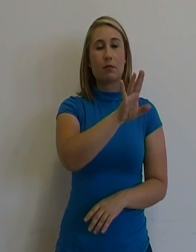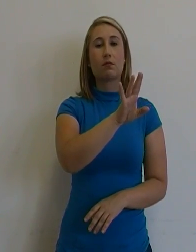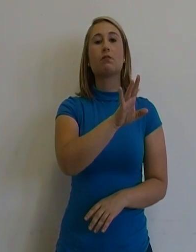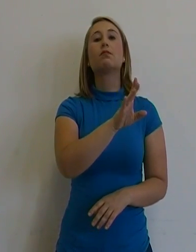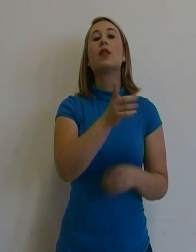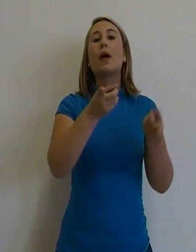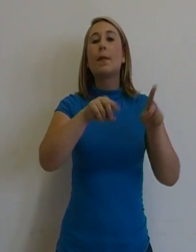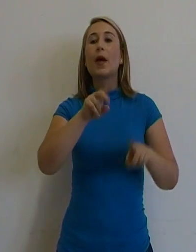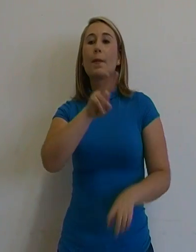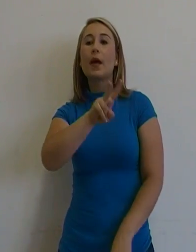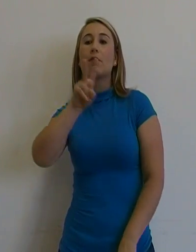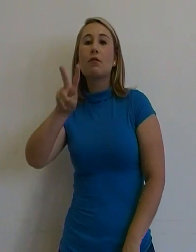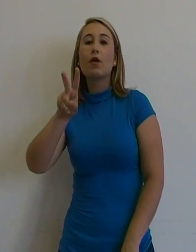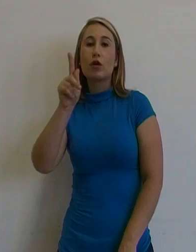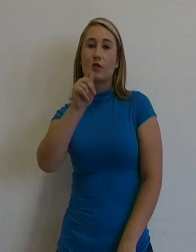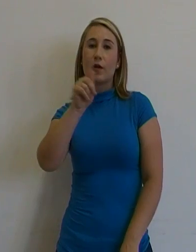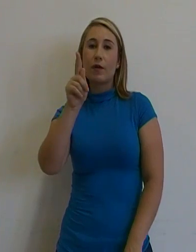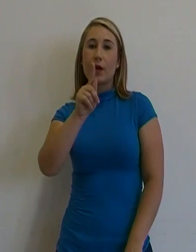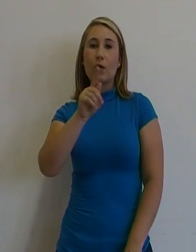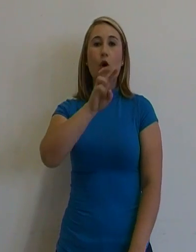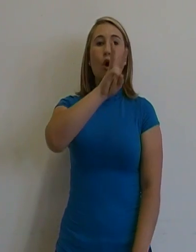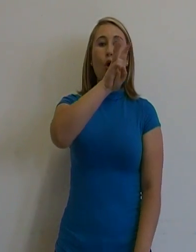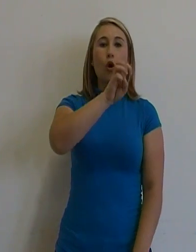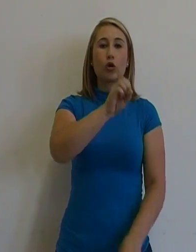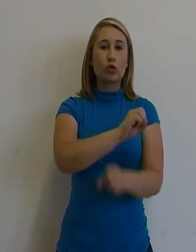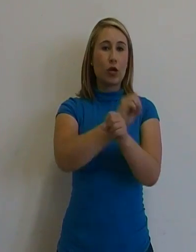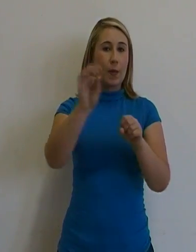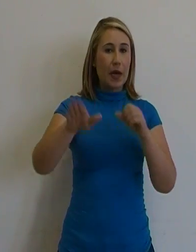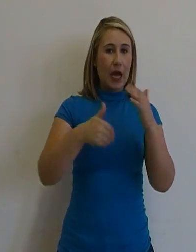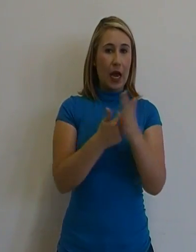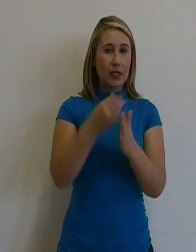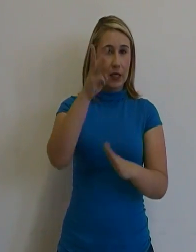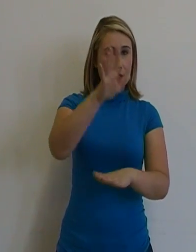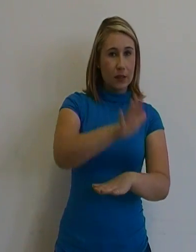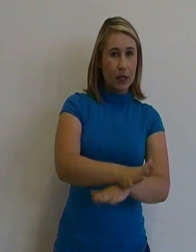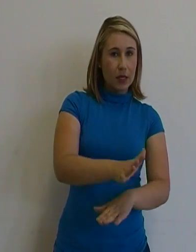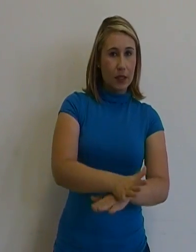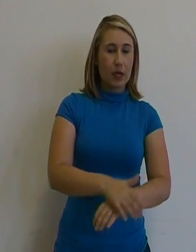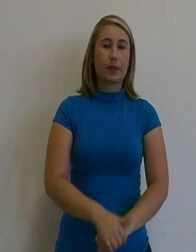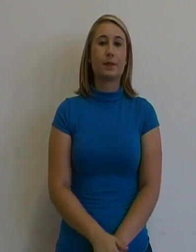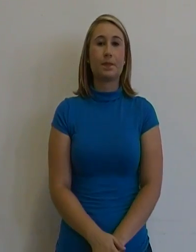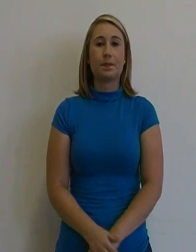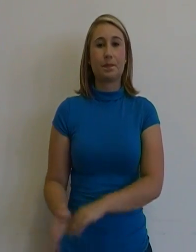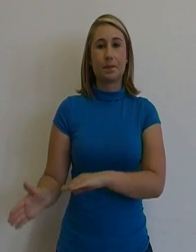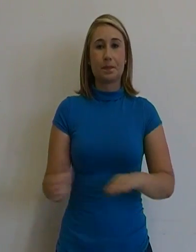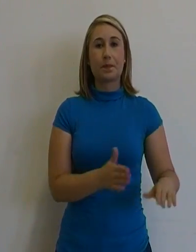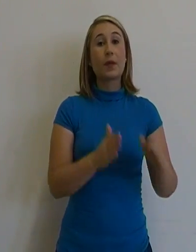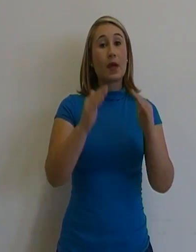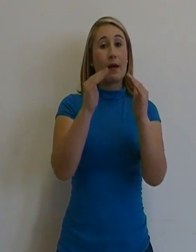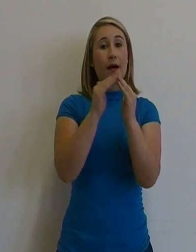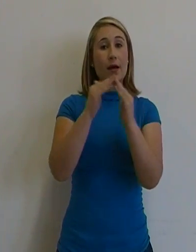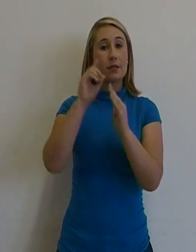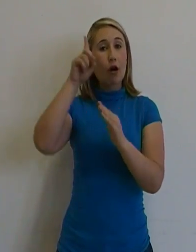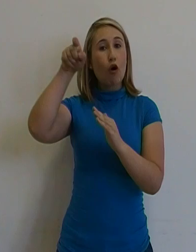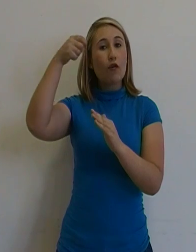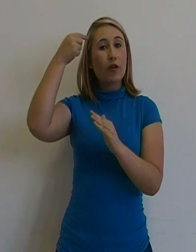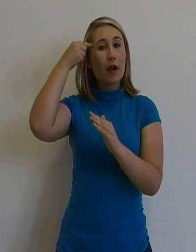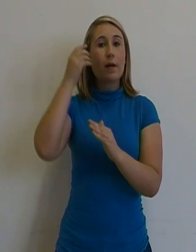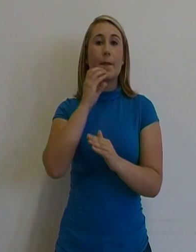mañana a 3 de la tarde. Casa de Gobierno Alta Vista, calle 18,